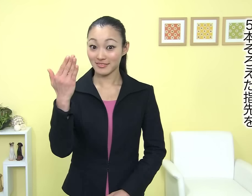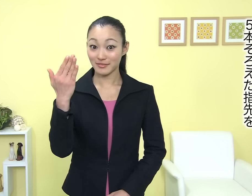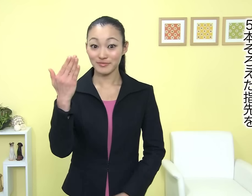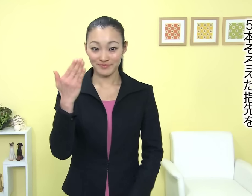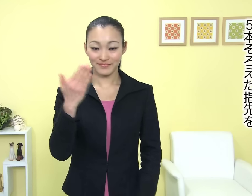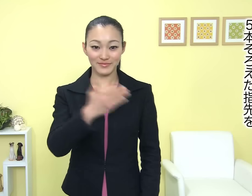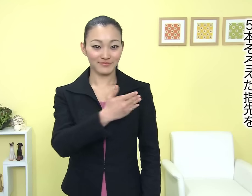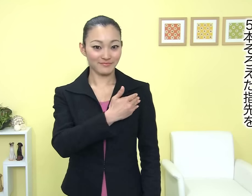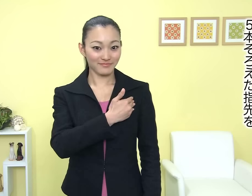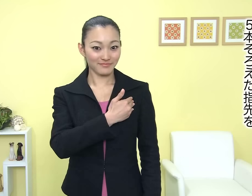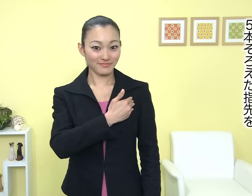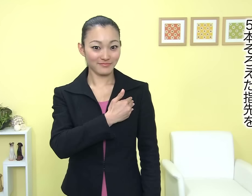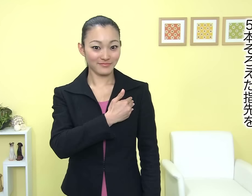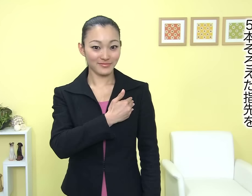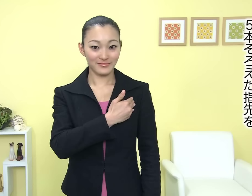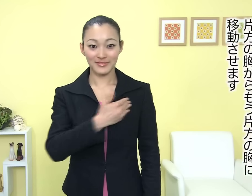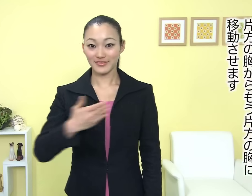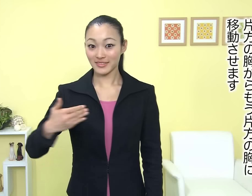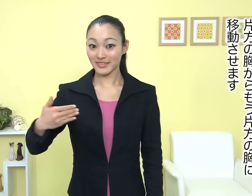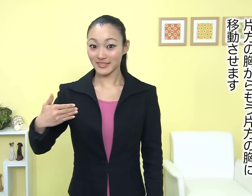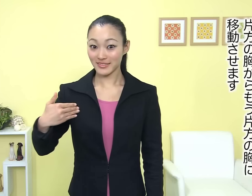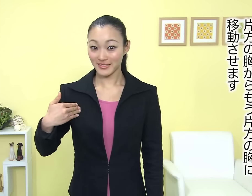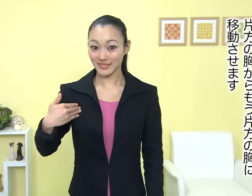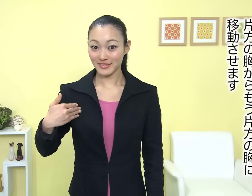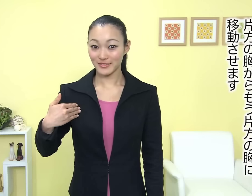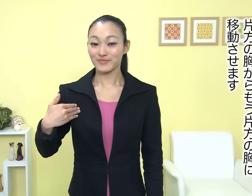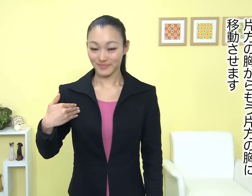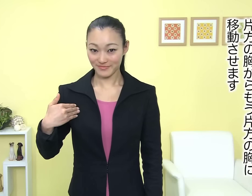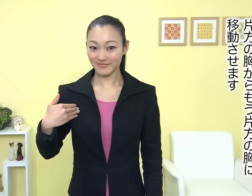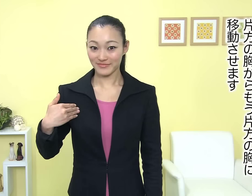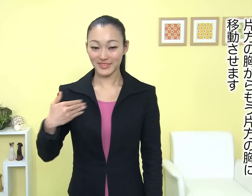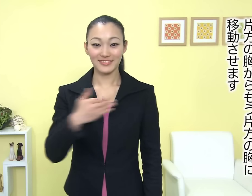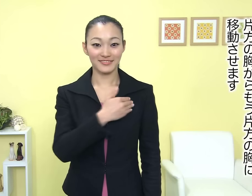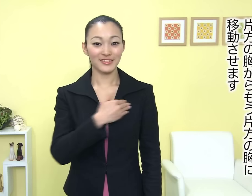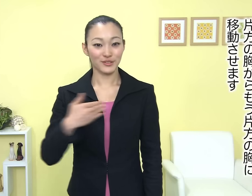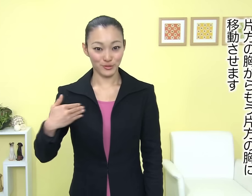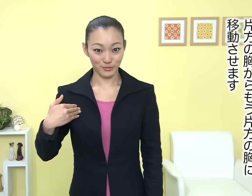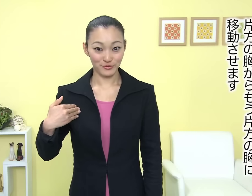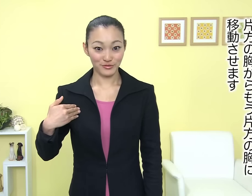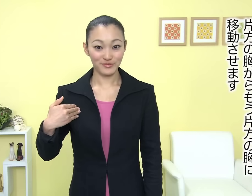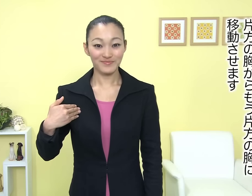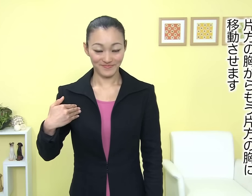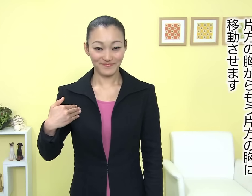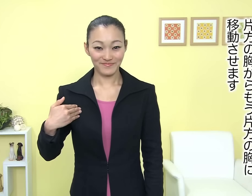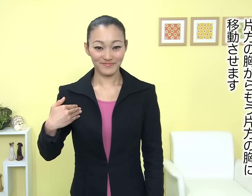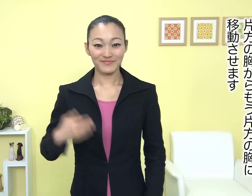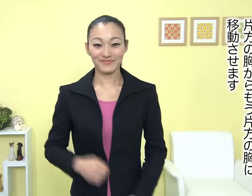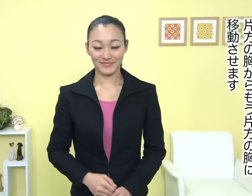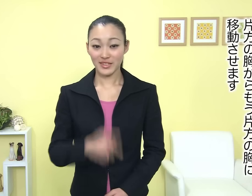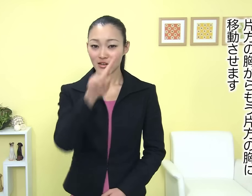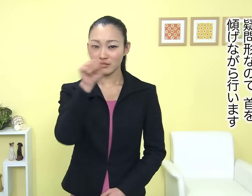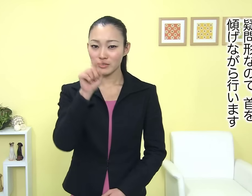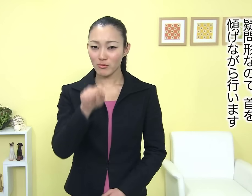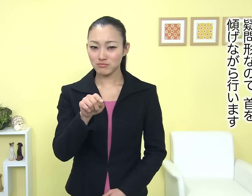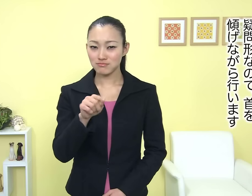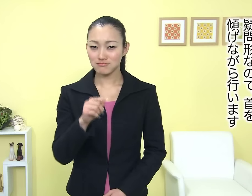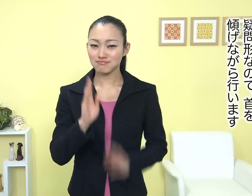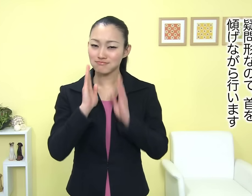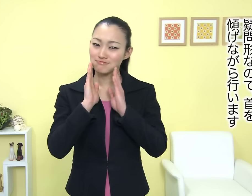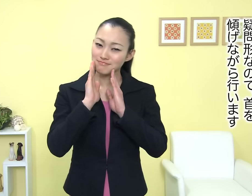5本揃えた指先を片方の胸からもう片方の胸に移動させます。疑問形なので首